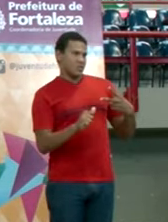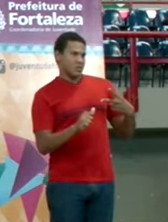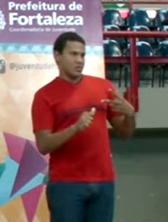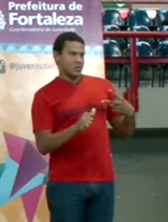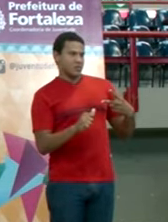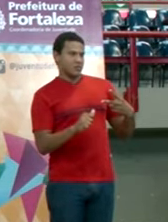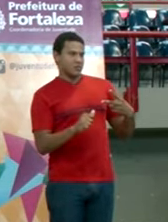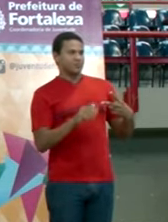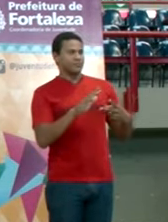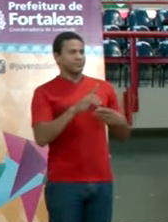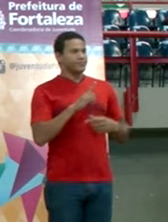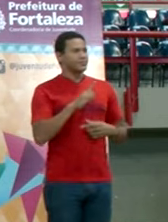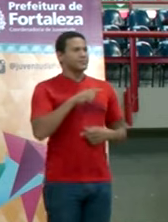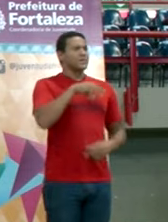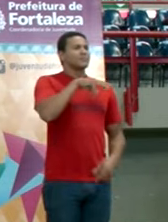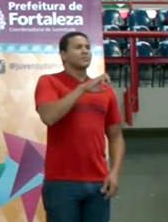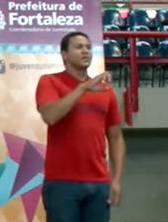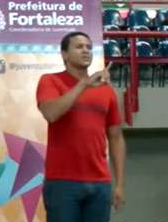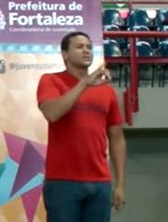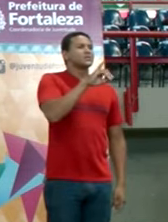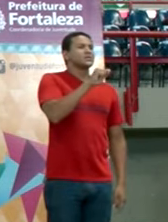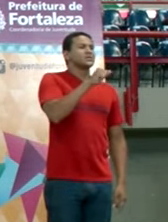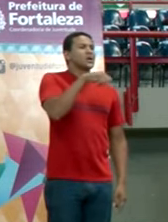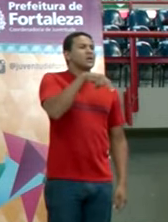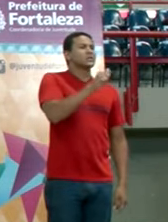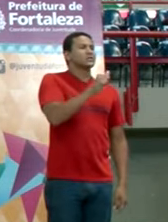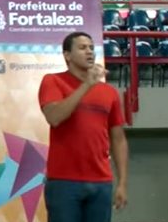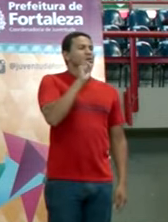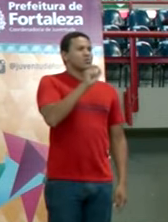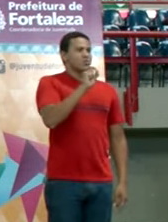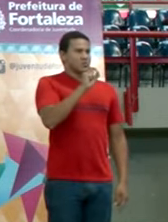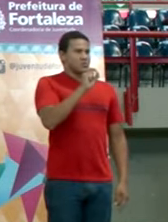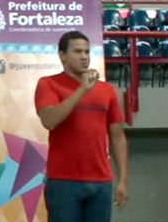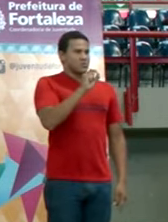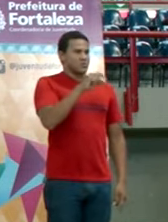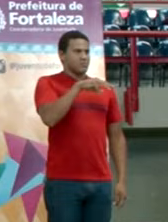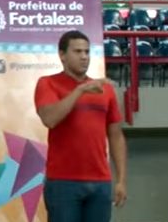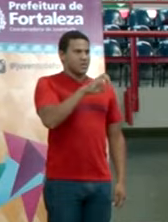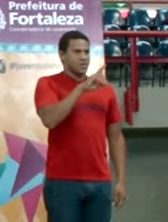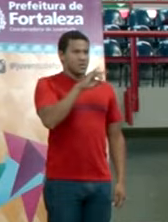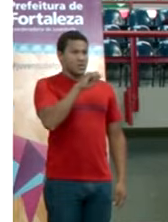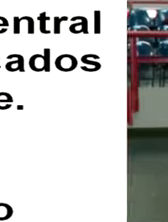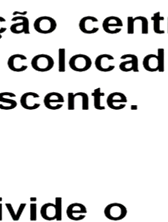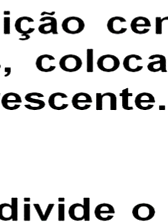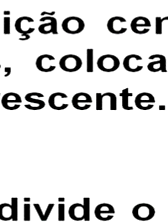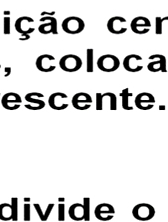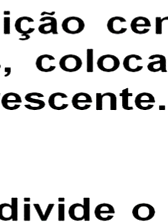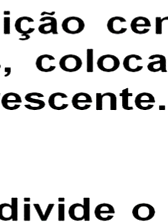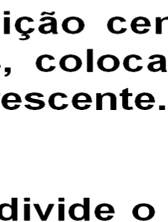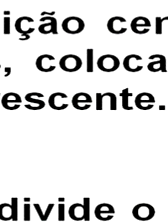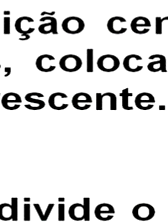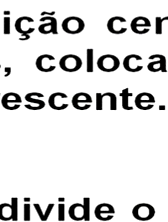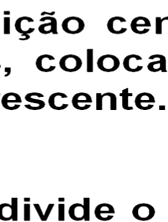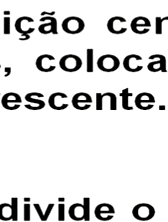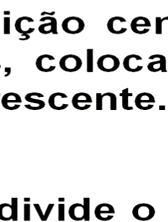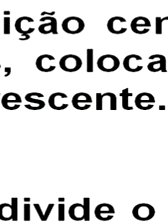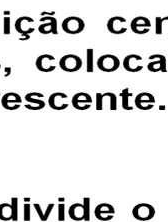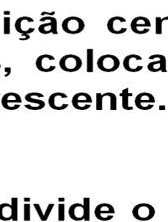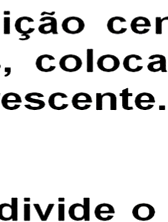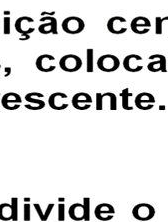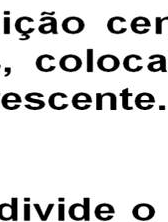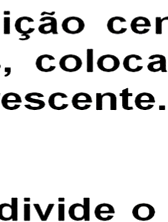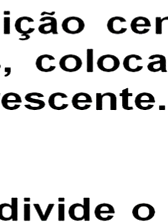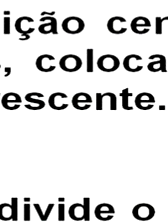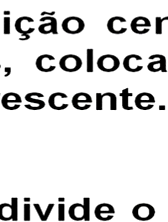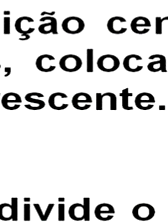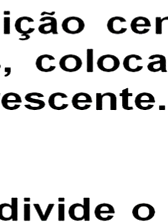mediana de um conjunto de valores e isso isso que eu tô escrevendo já tá na Postila de vocês pessoal mediana